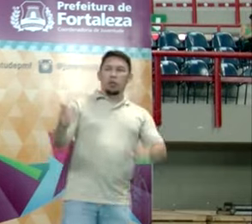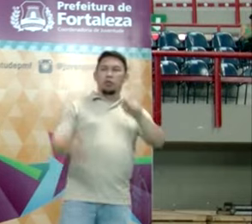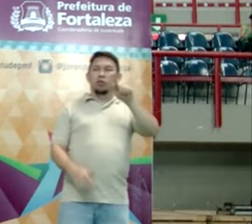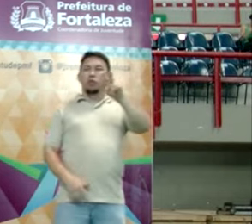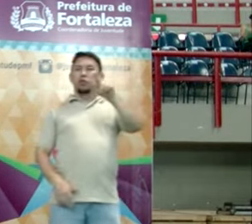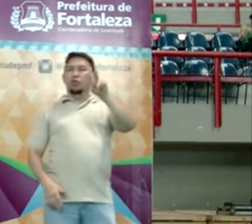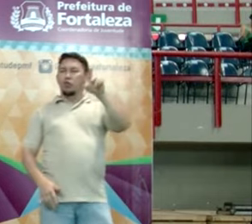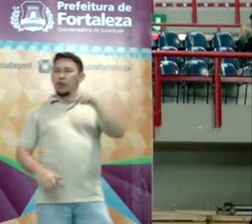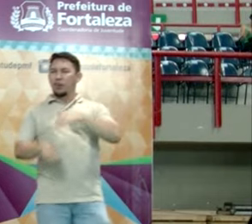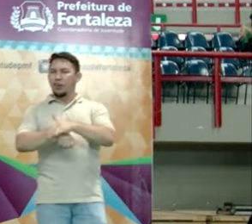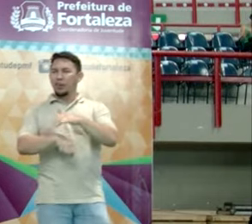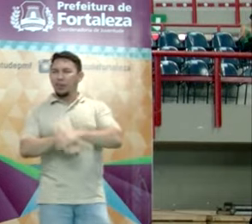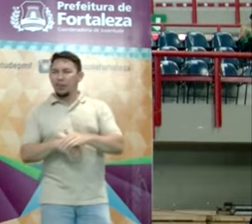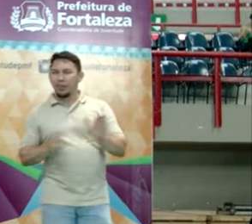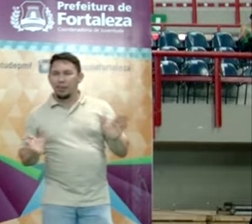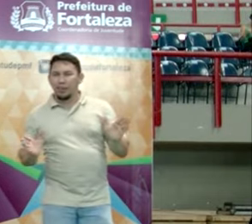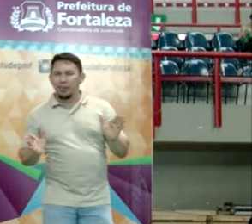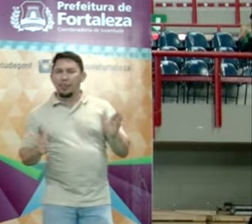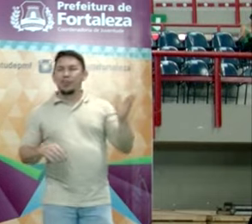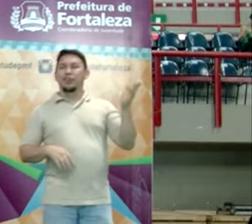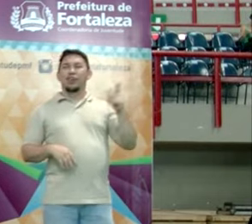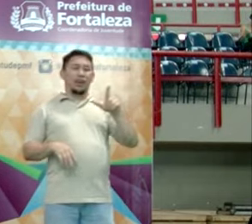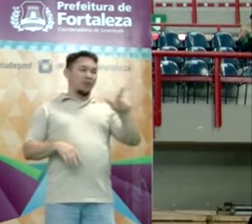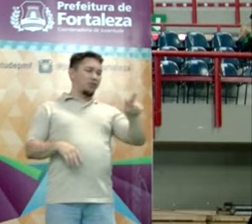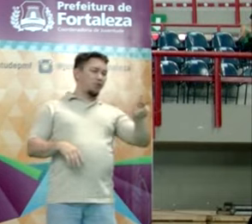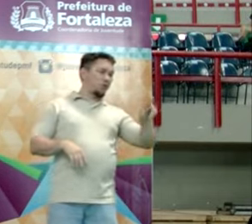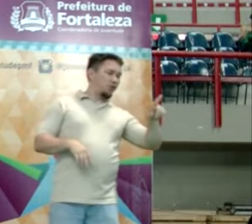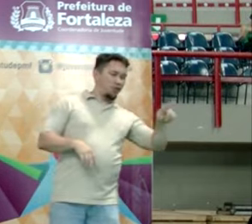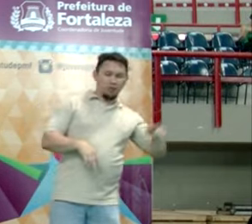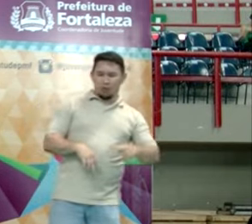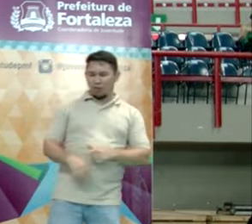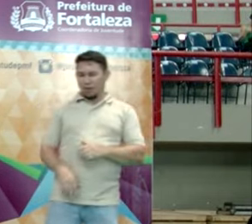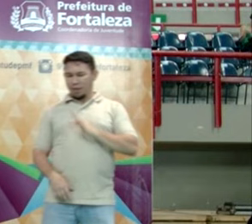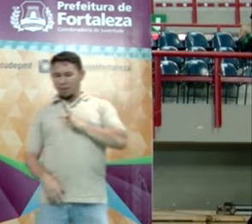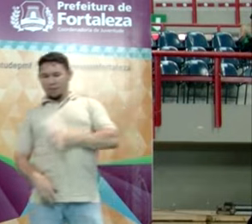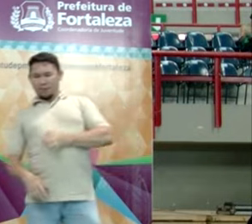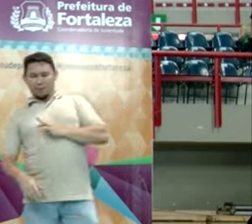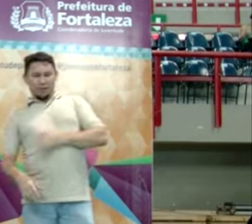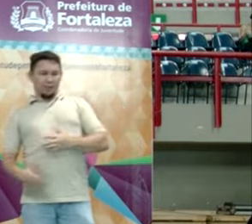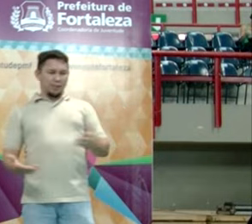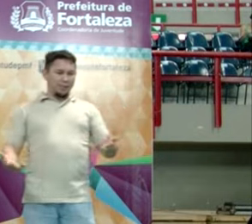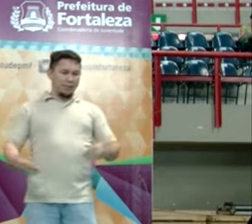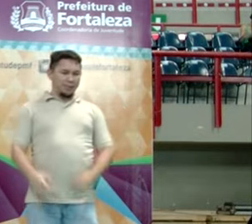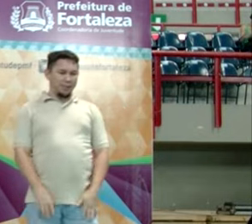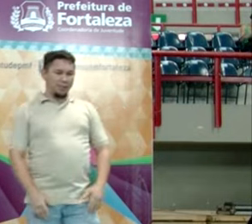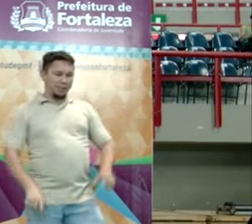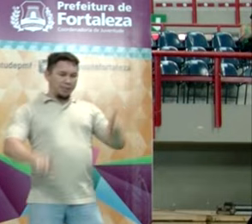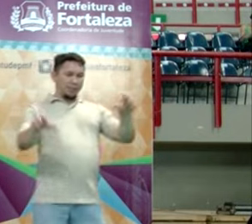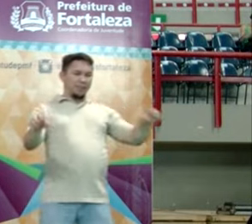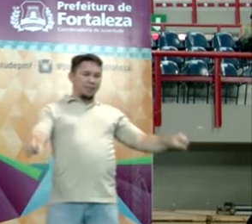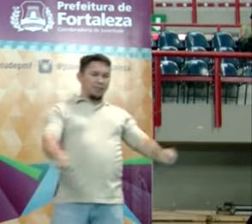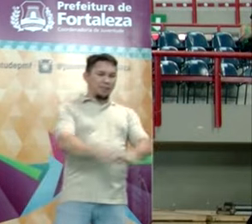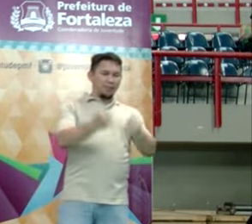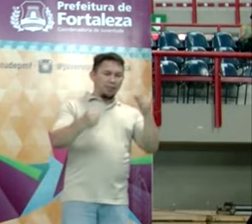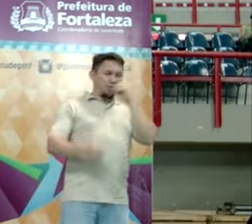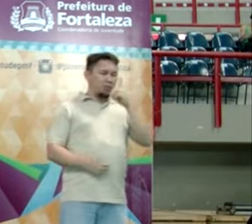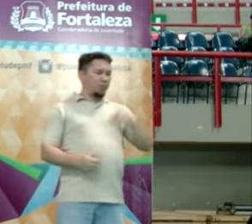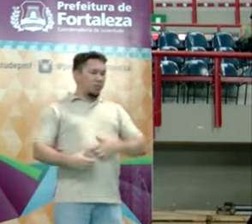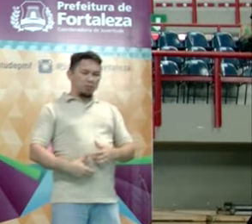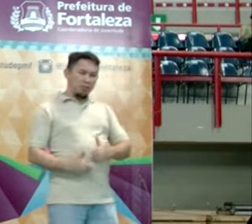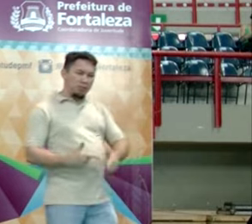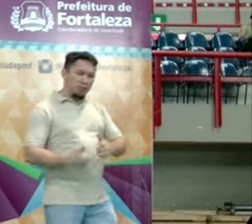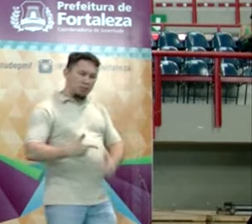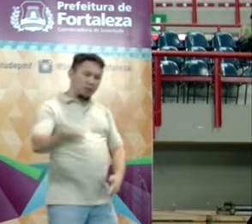Gugu é à noite, né, agora? Mas antigamente era Gugu e Faustão. Meu Deus do céu. A televisão podia quebrar no domingo que não tinha problema